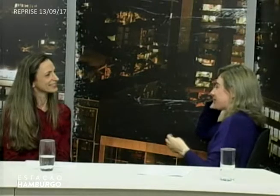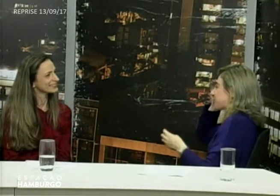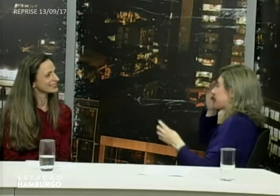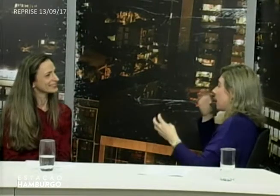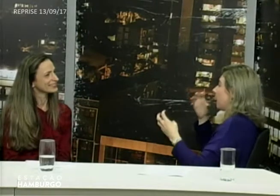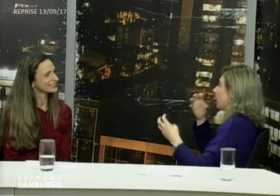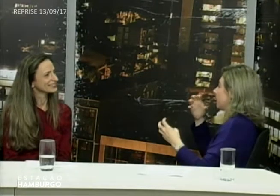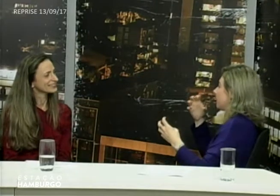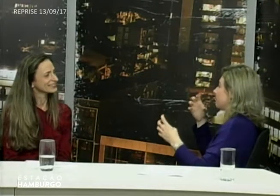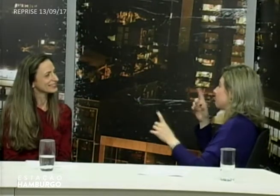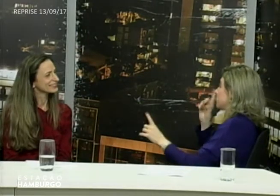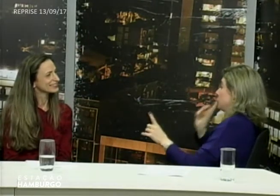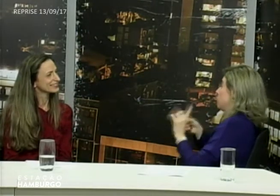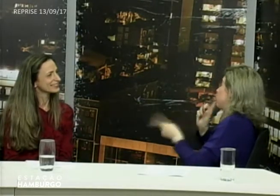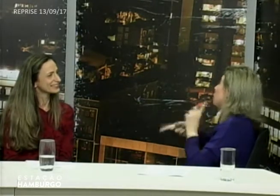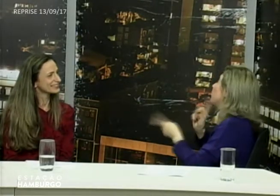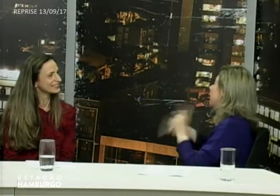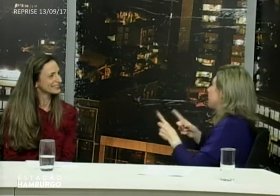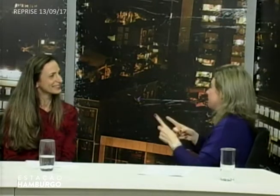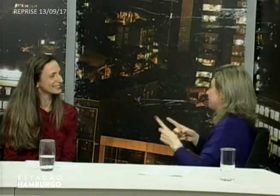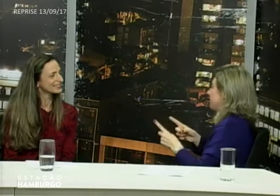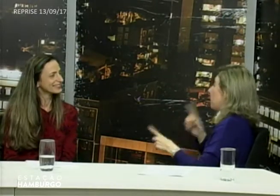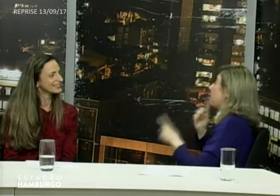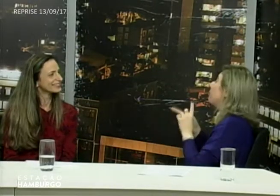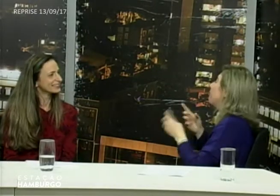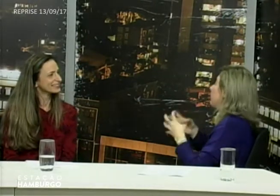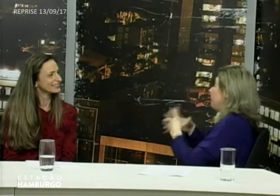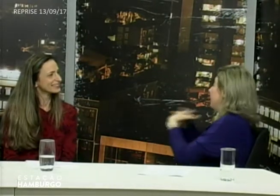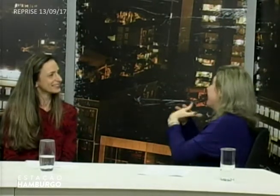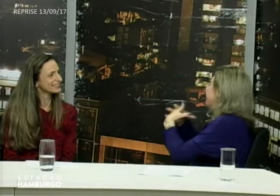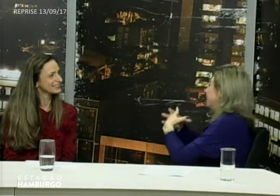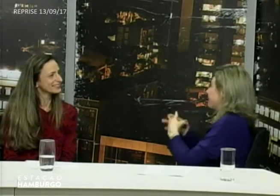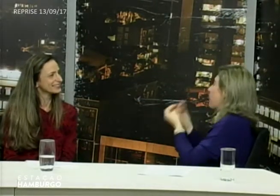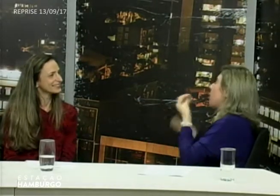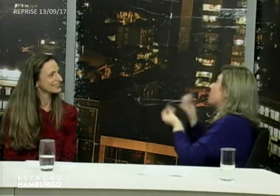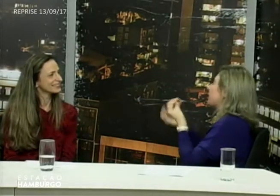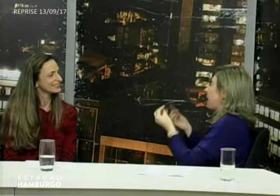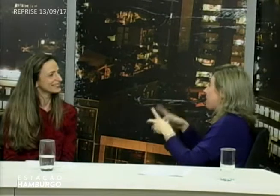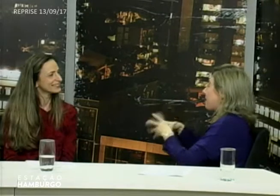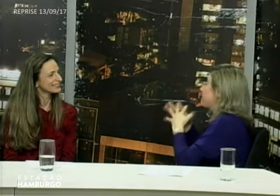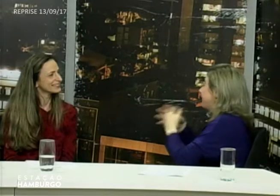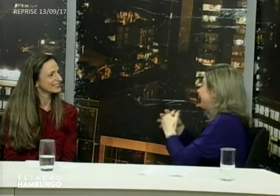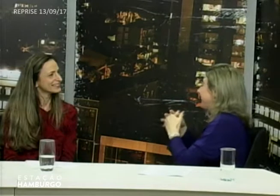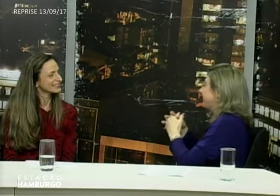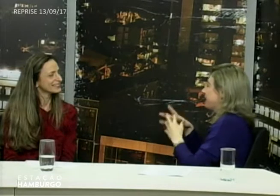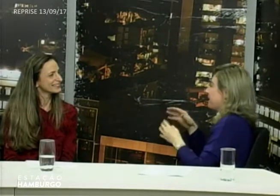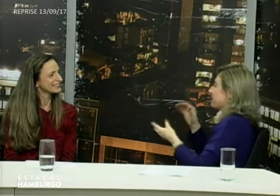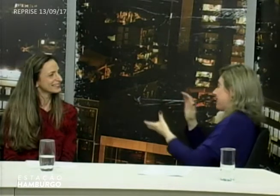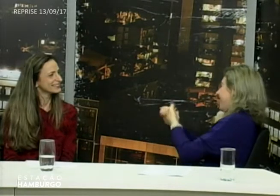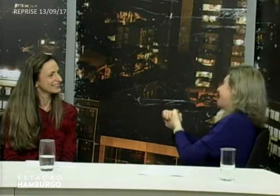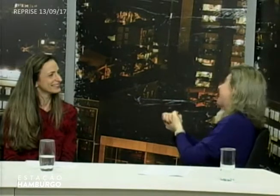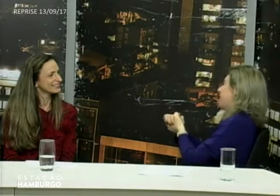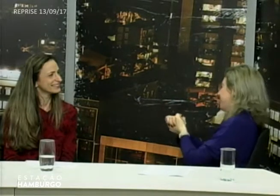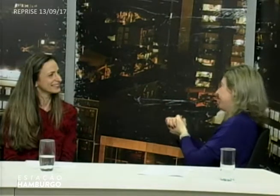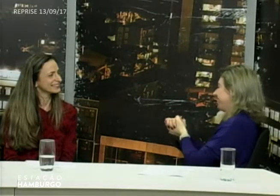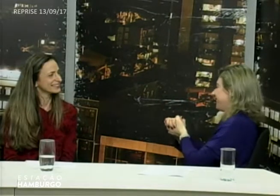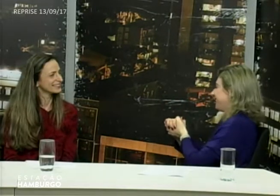Carlos discutem, brigam, como que é uma briga de casal,